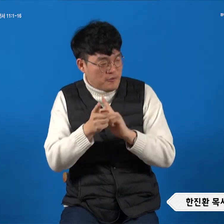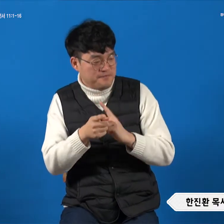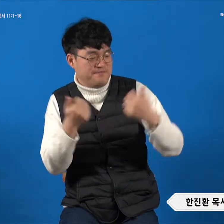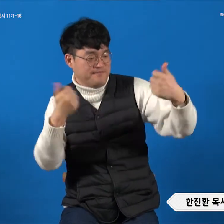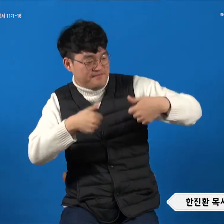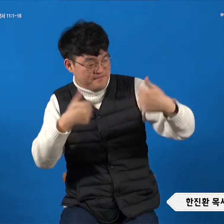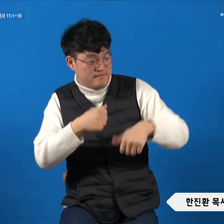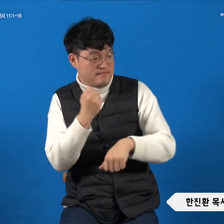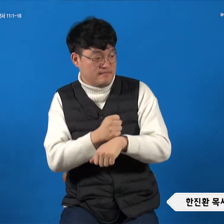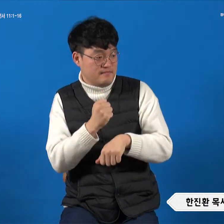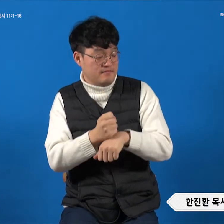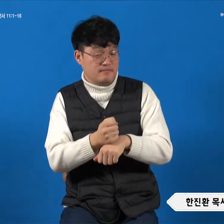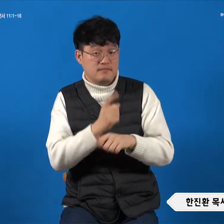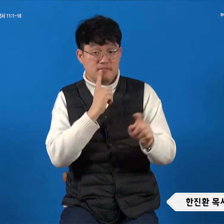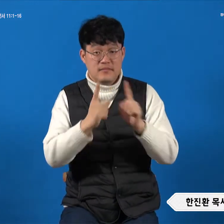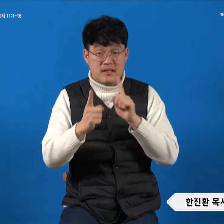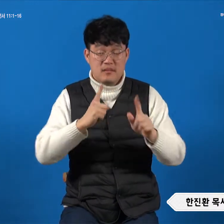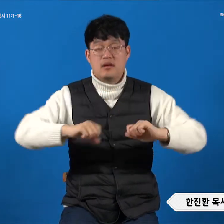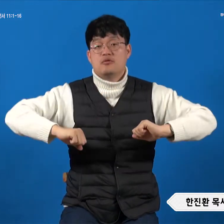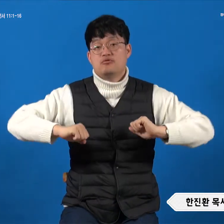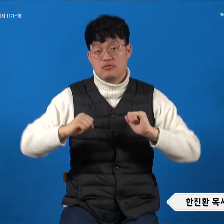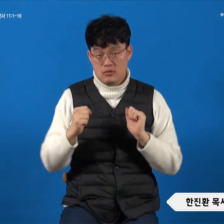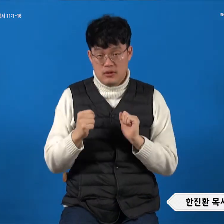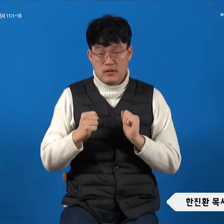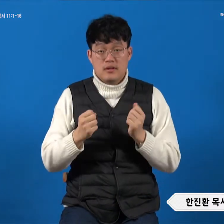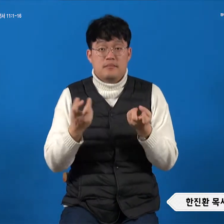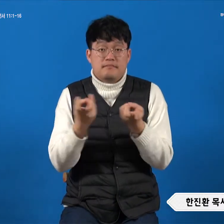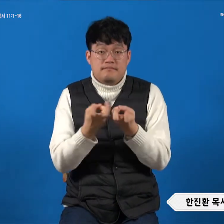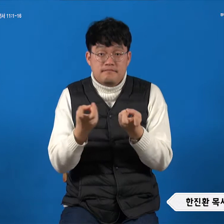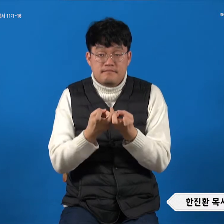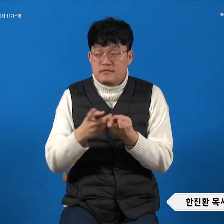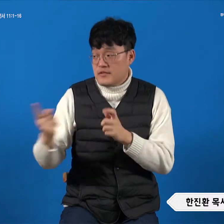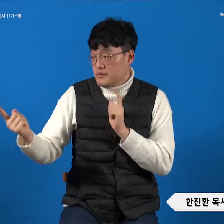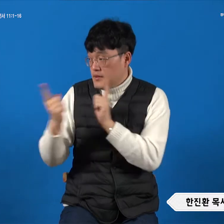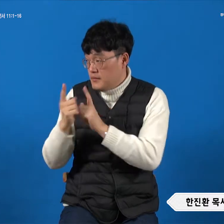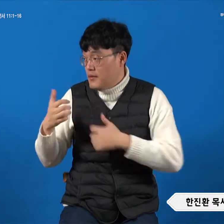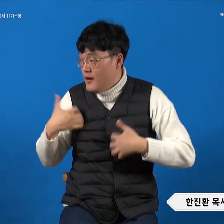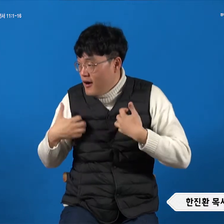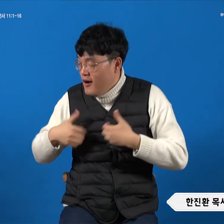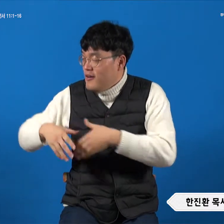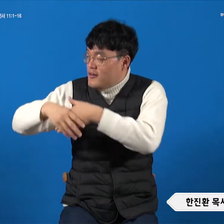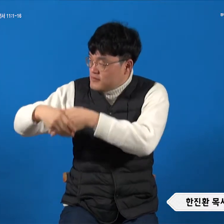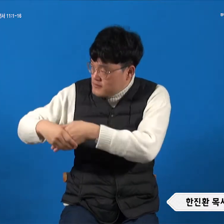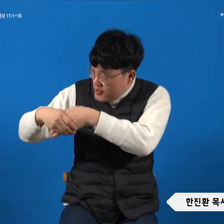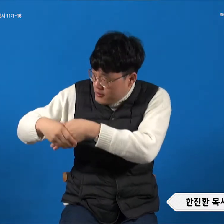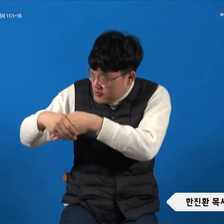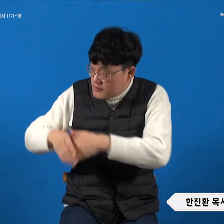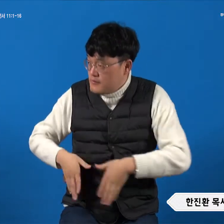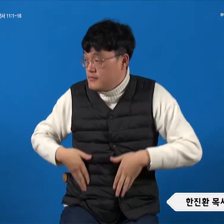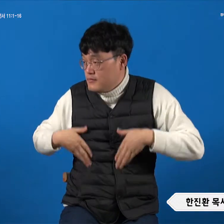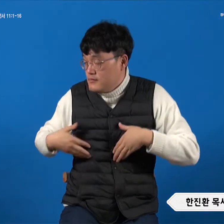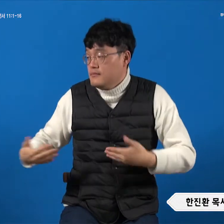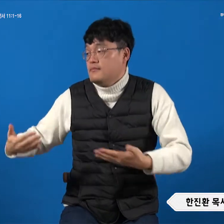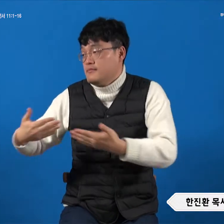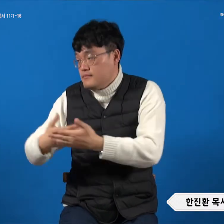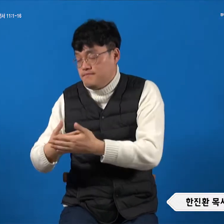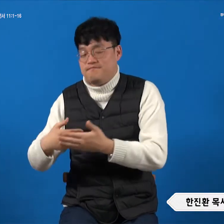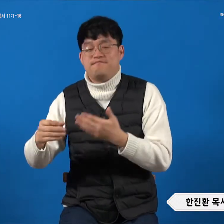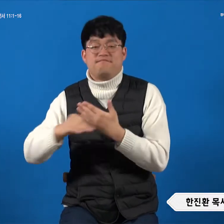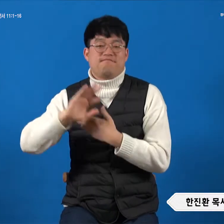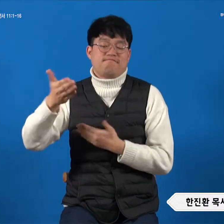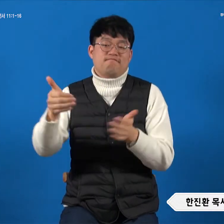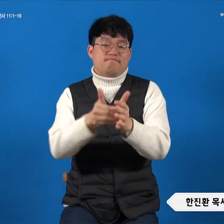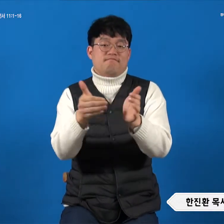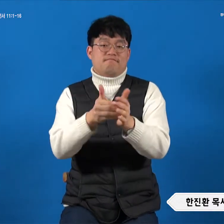입맞춤으로 서로 문안하라 하는 이 말씀에 순종하는 길은 반갑게 악수하거나 따뜻하게